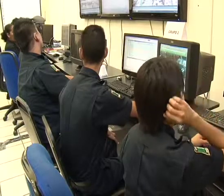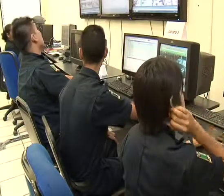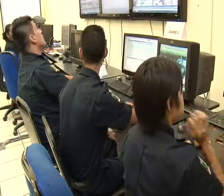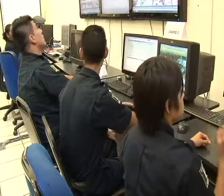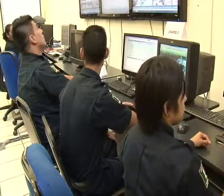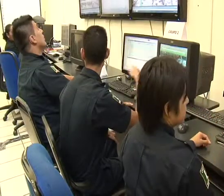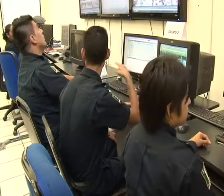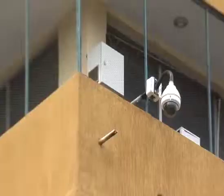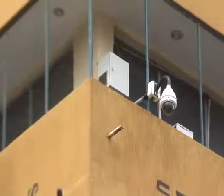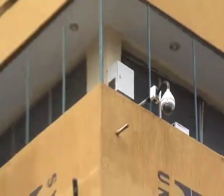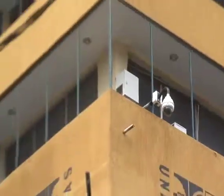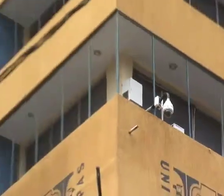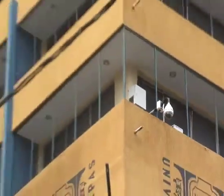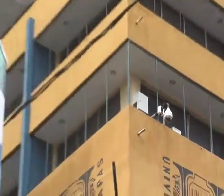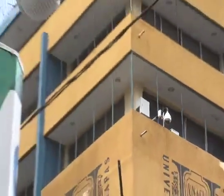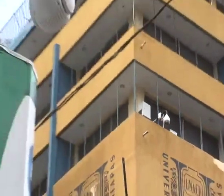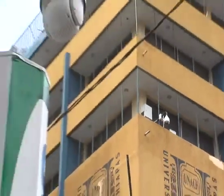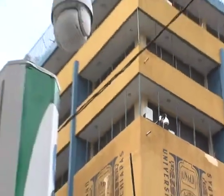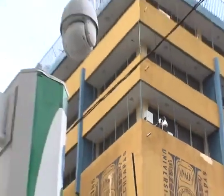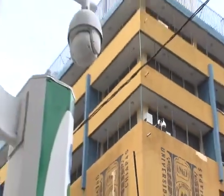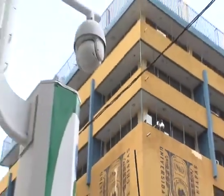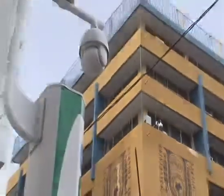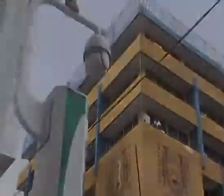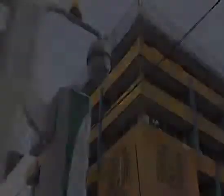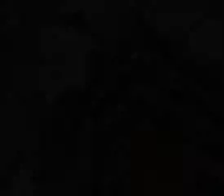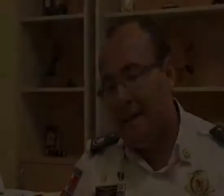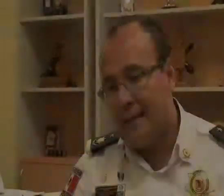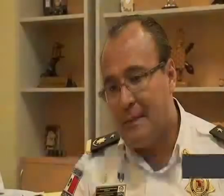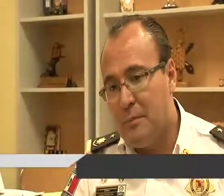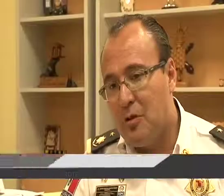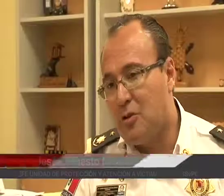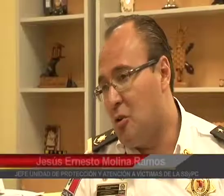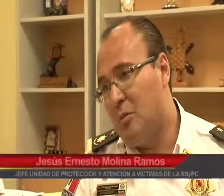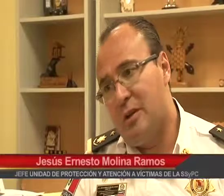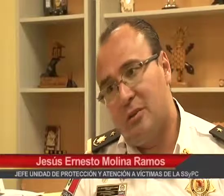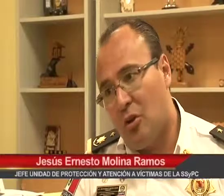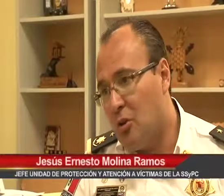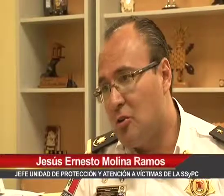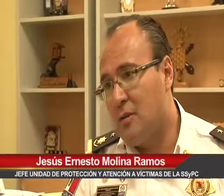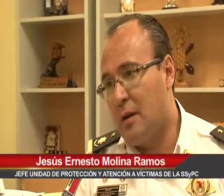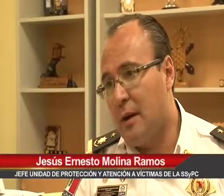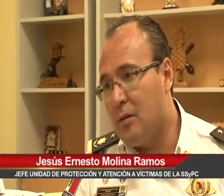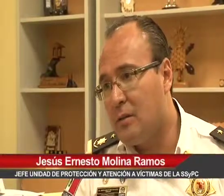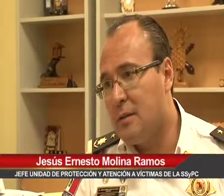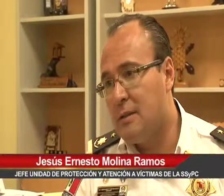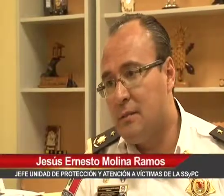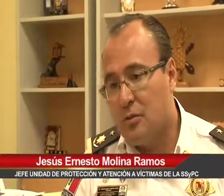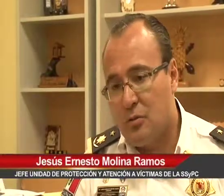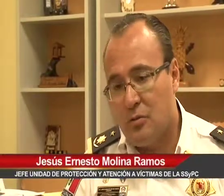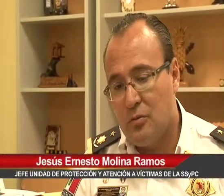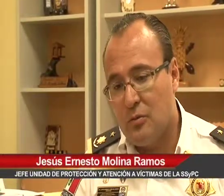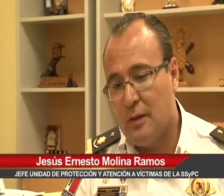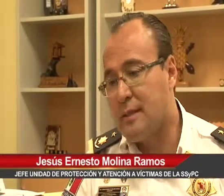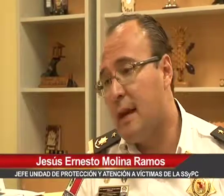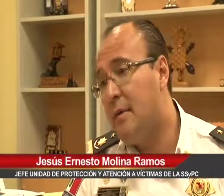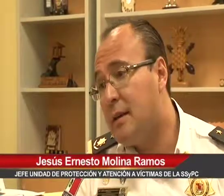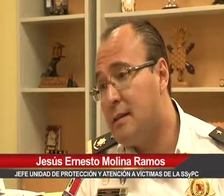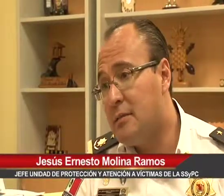Chiapas, trabaja para proponer a las personas en la inclusión laboral. Hicimos, como en todos los trabajos, hicimos un examen, hicimos